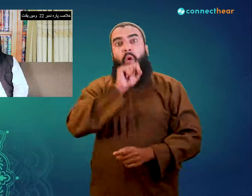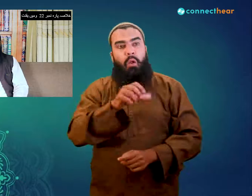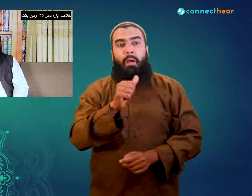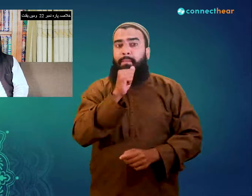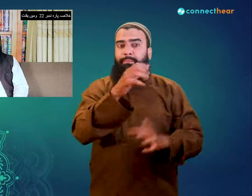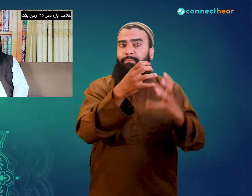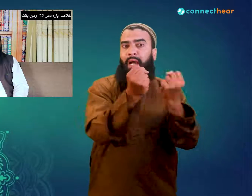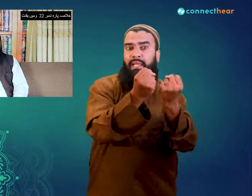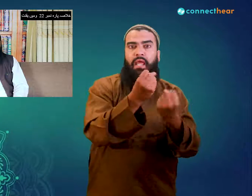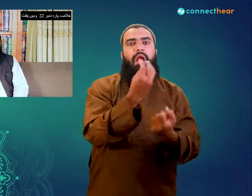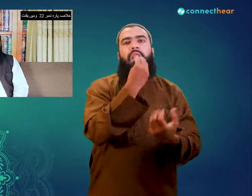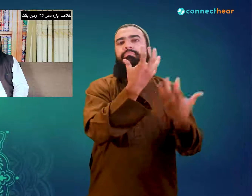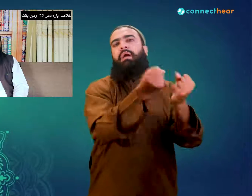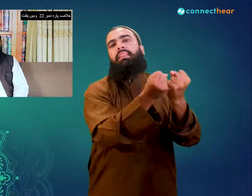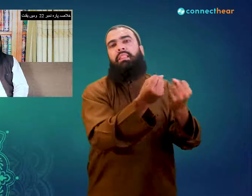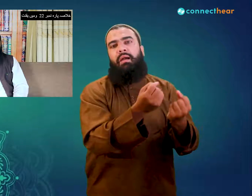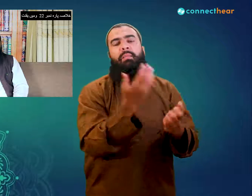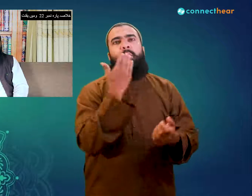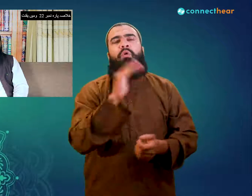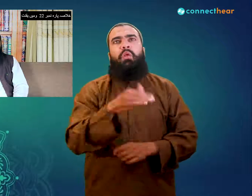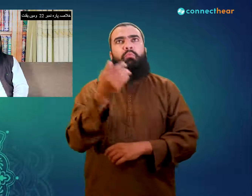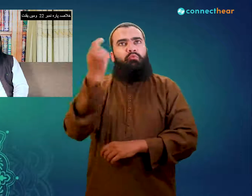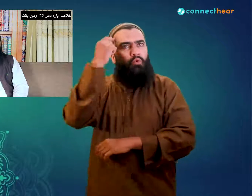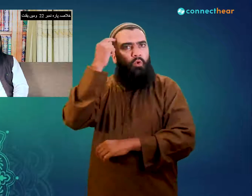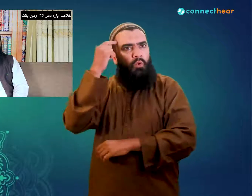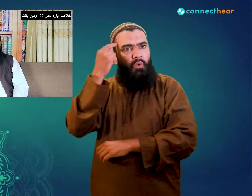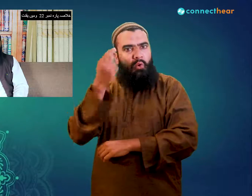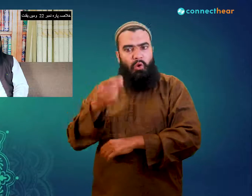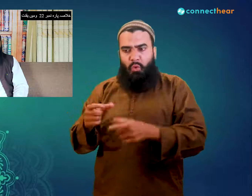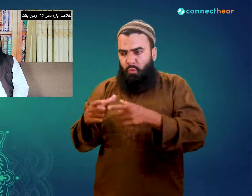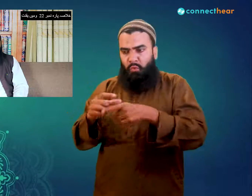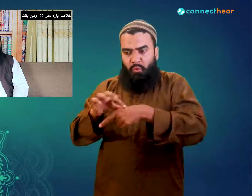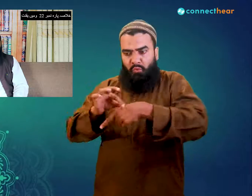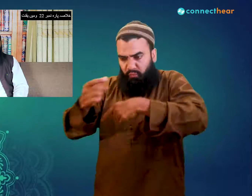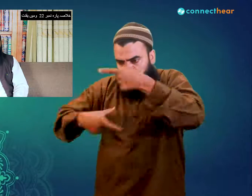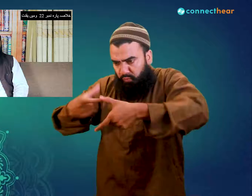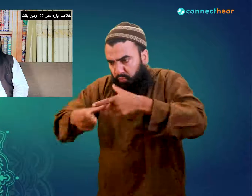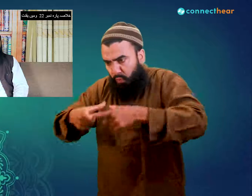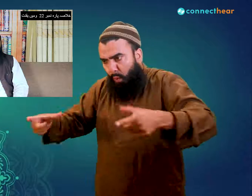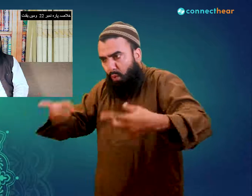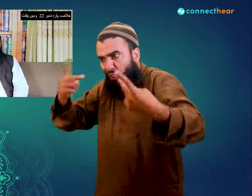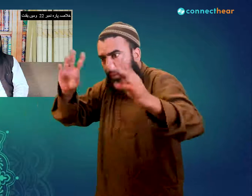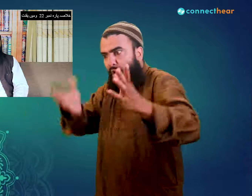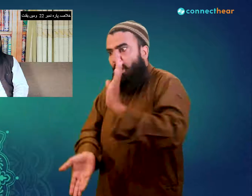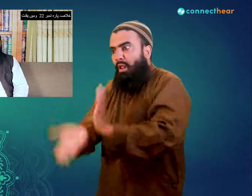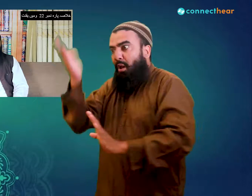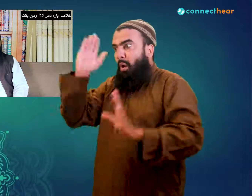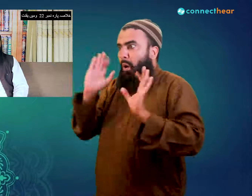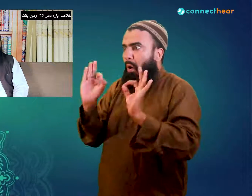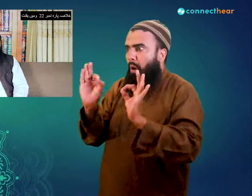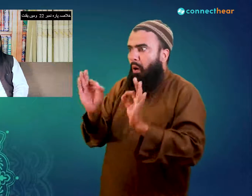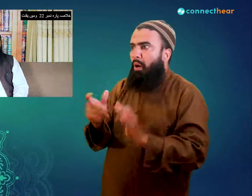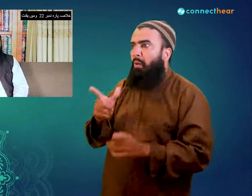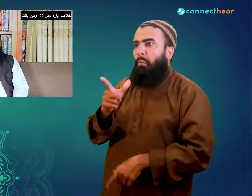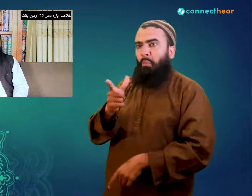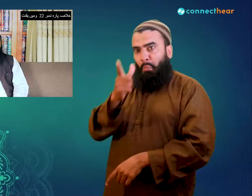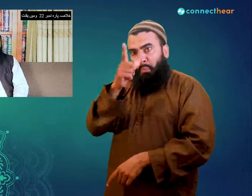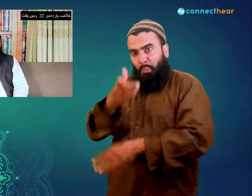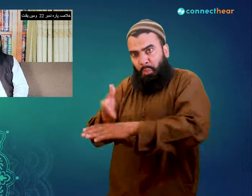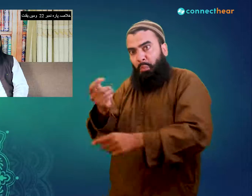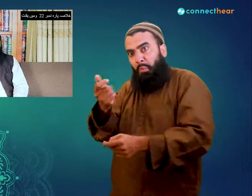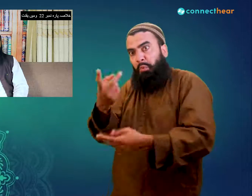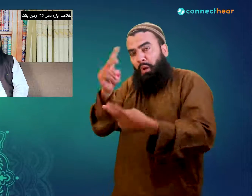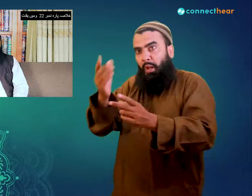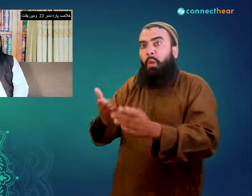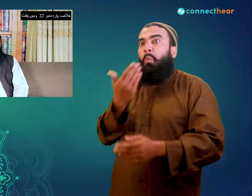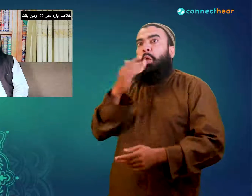ہے۔ محض اولاد اور مال میں زیادہ ہونا اللہ کے ہاں مقبولیت کی دلیل نہیں، اور یہ چیزیں جس